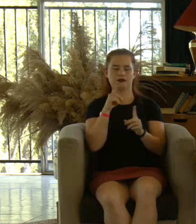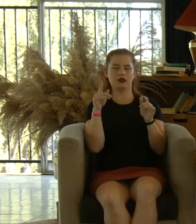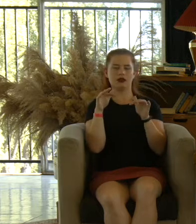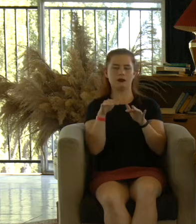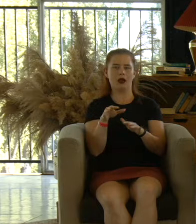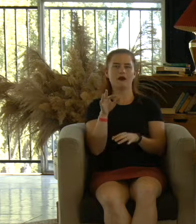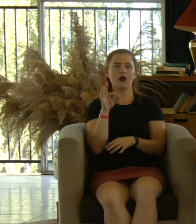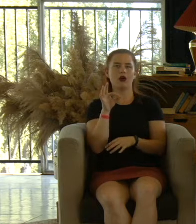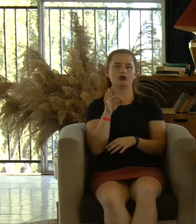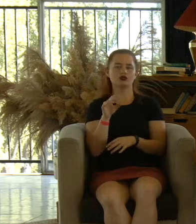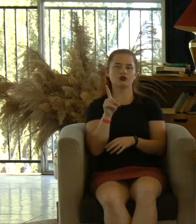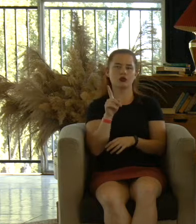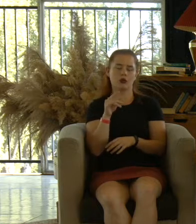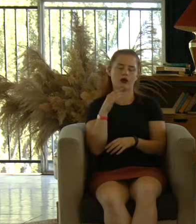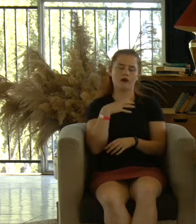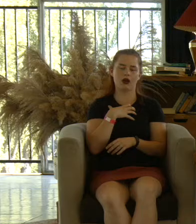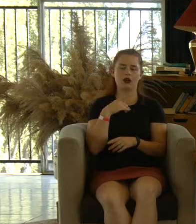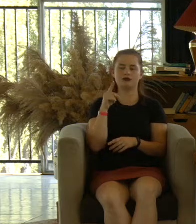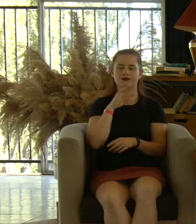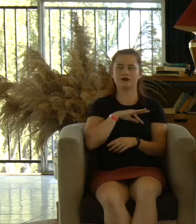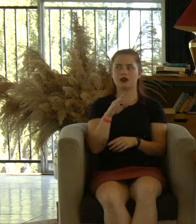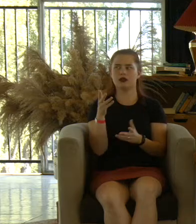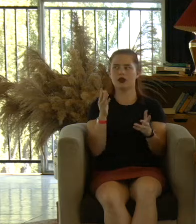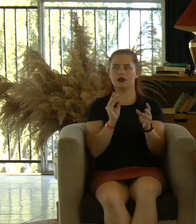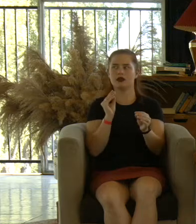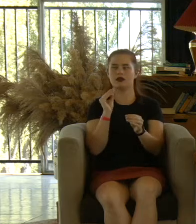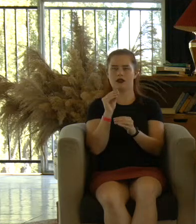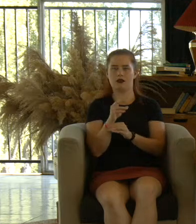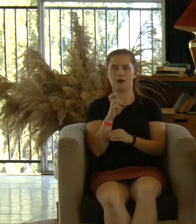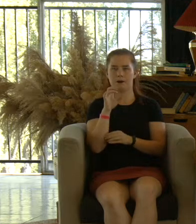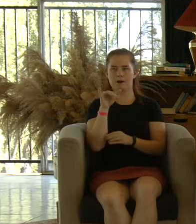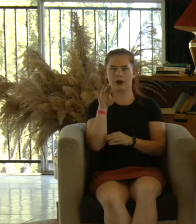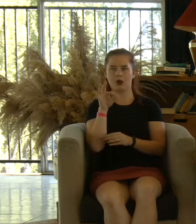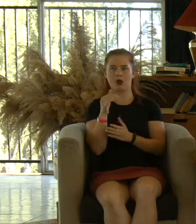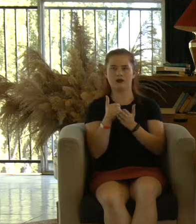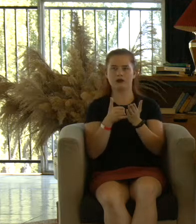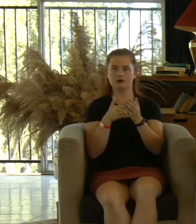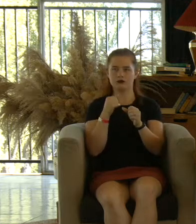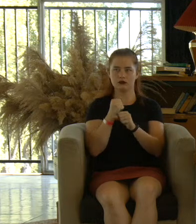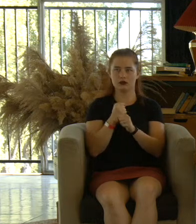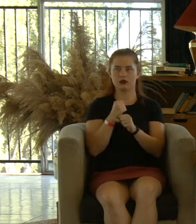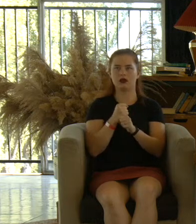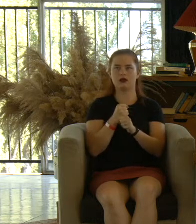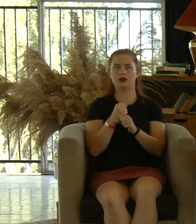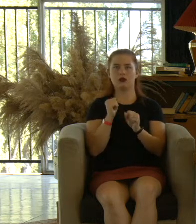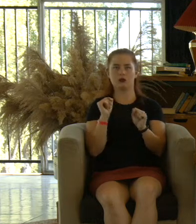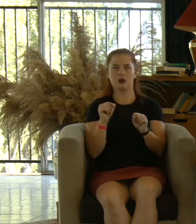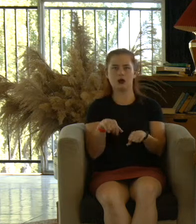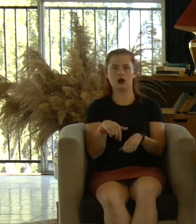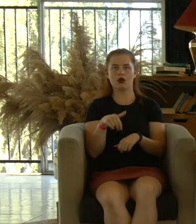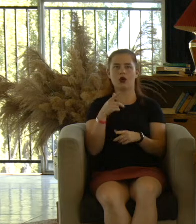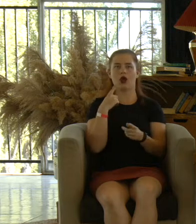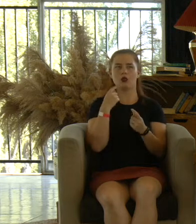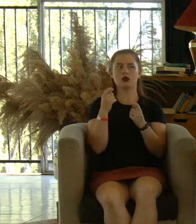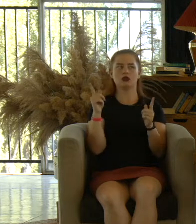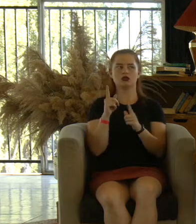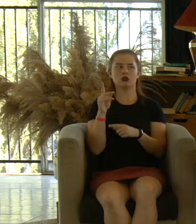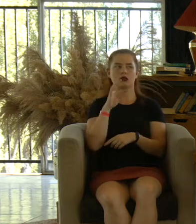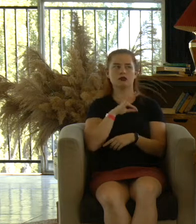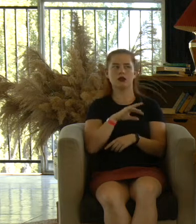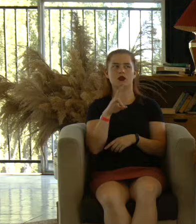используют никакие добавки. Биодинамисты могут на винодельне аккуратно что-то использовать, но это